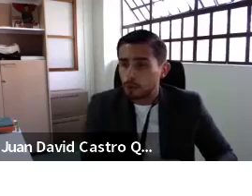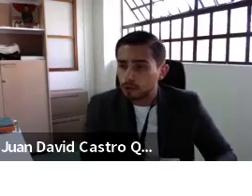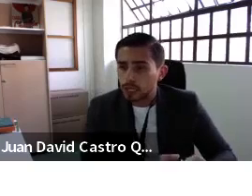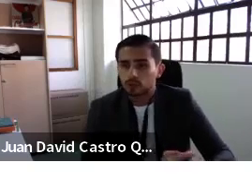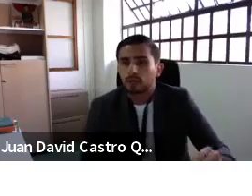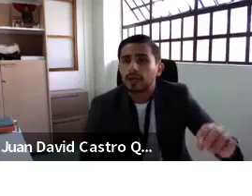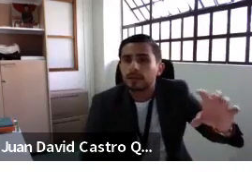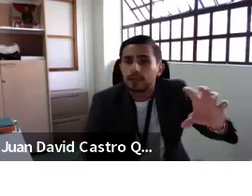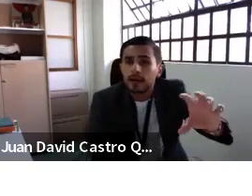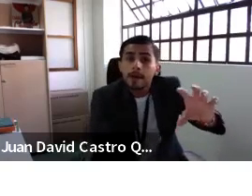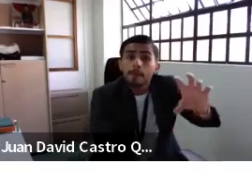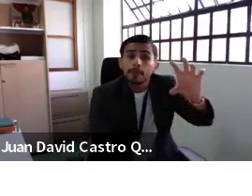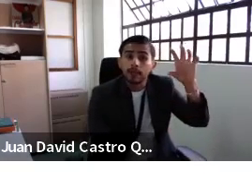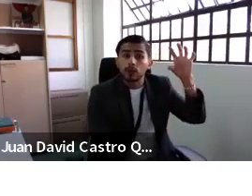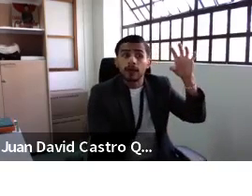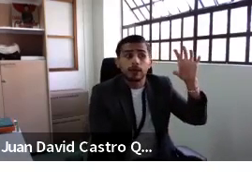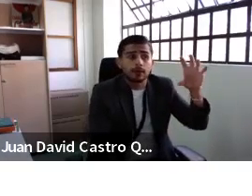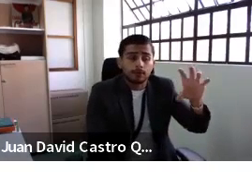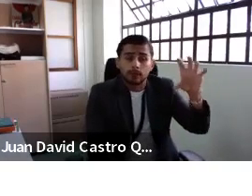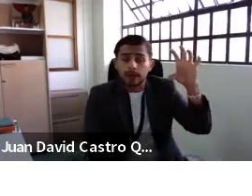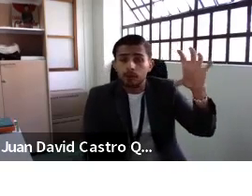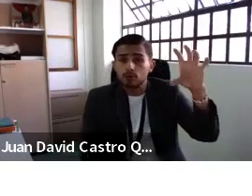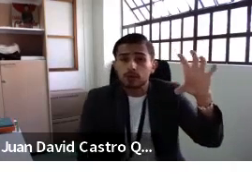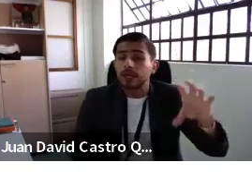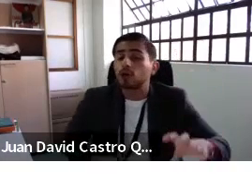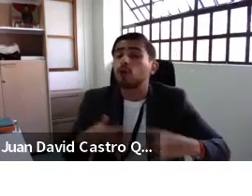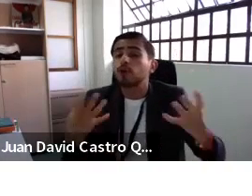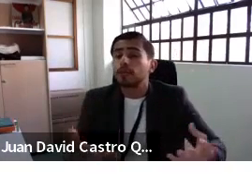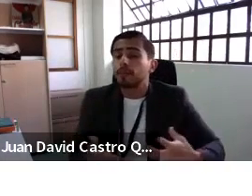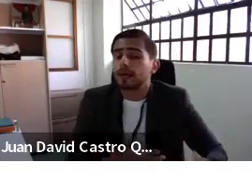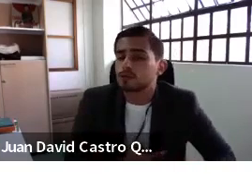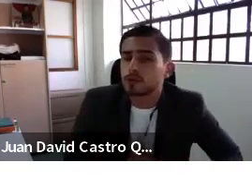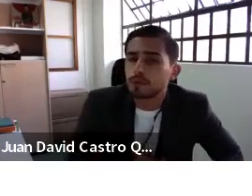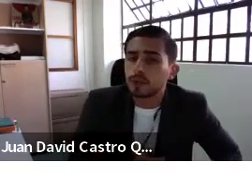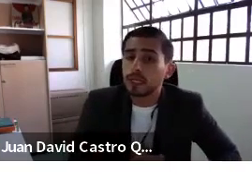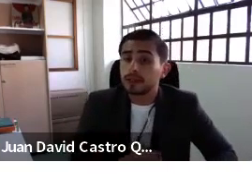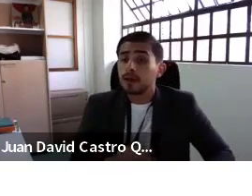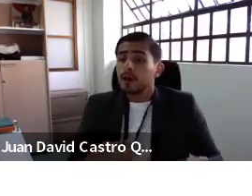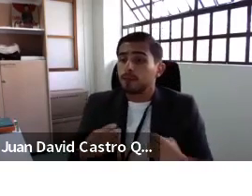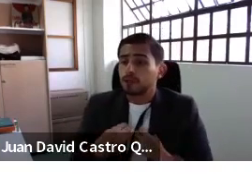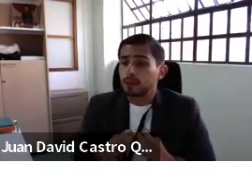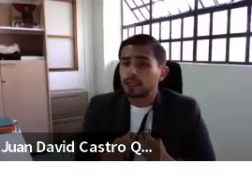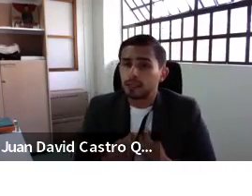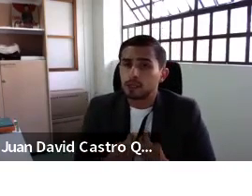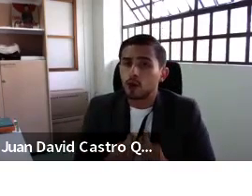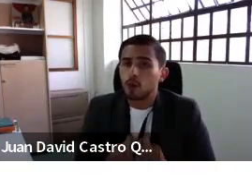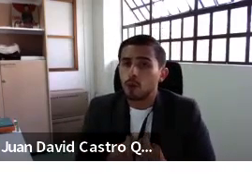propio contexto, también que entienda qué es lo que digamos tiene que ocurrir para que esto se posibilite, pero también entenderme yo como